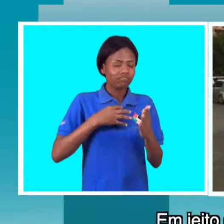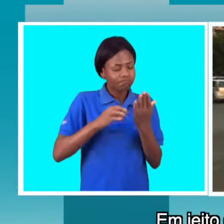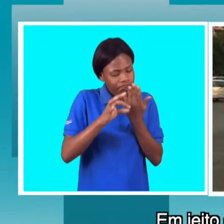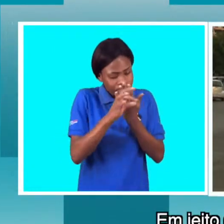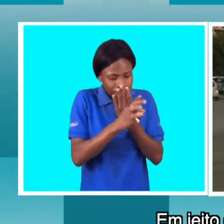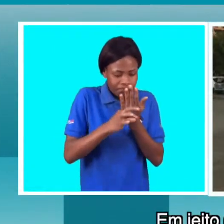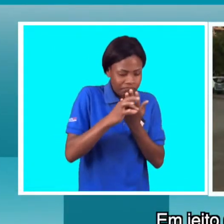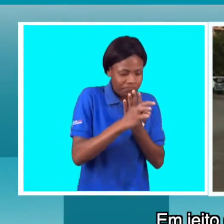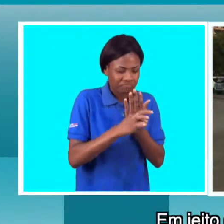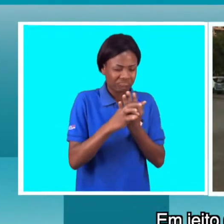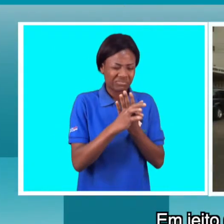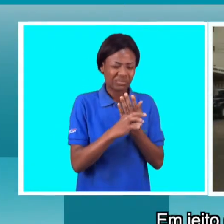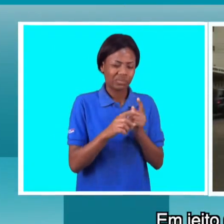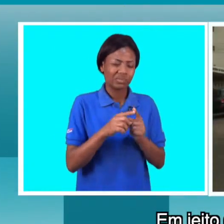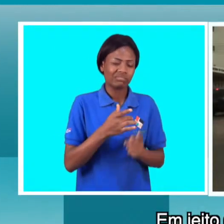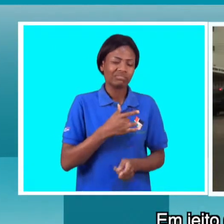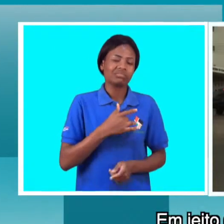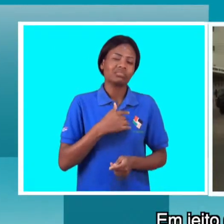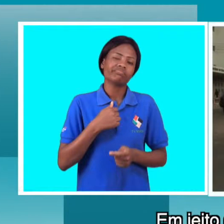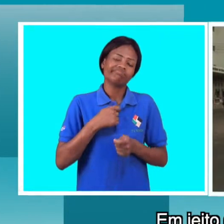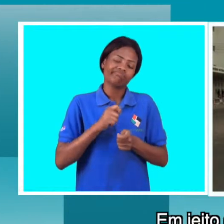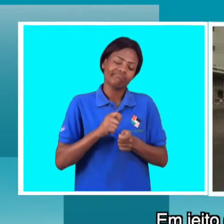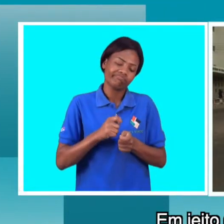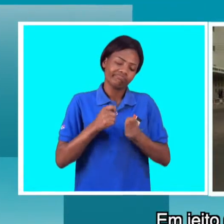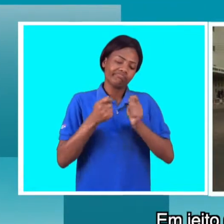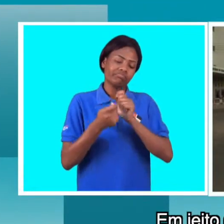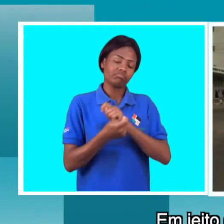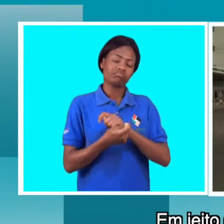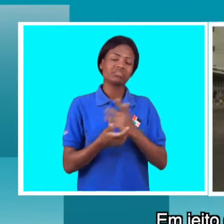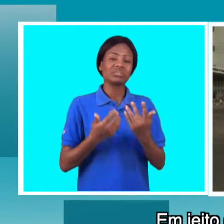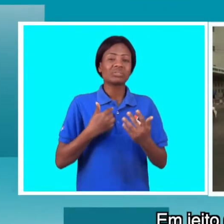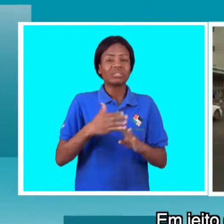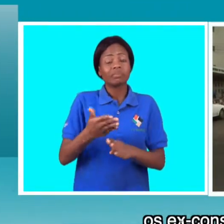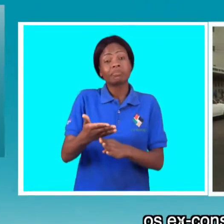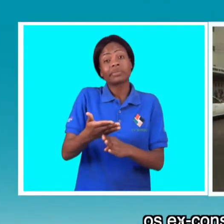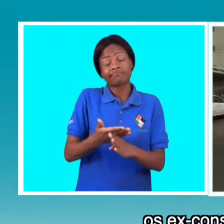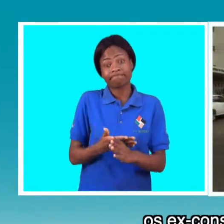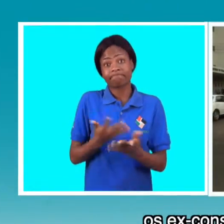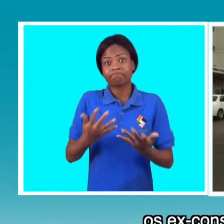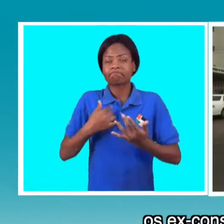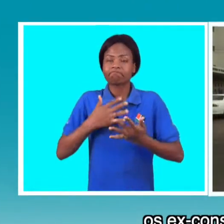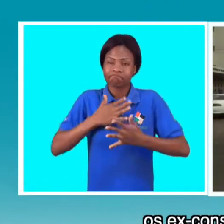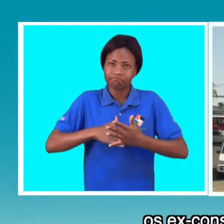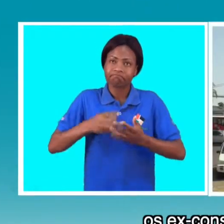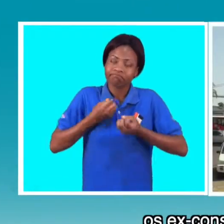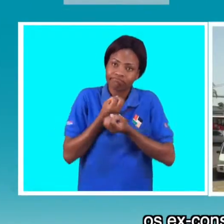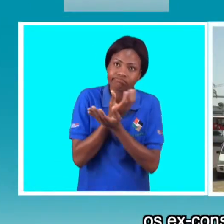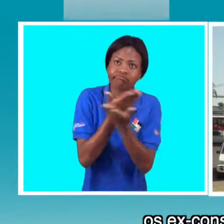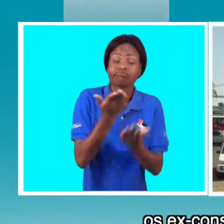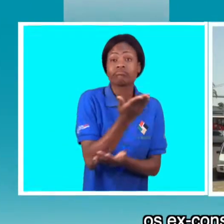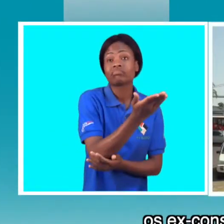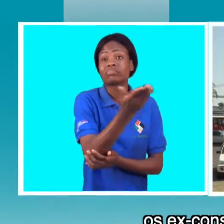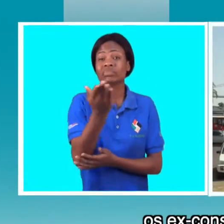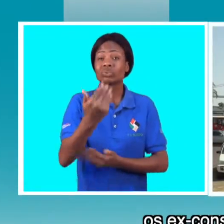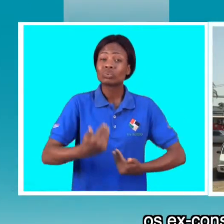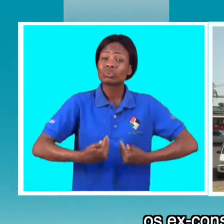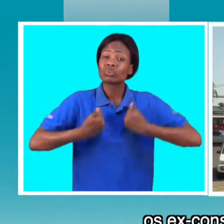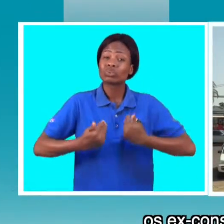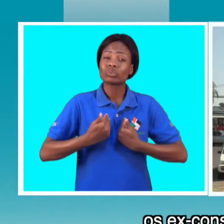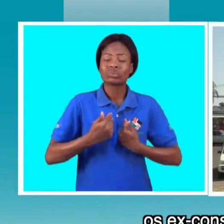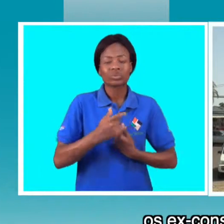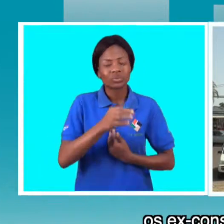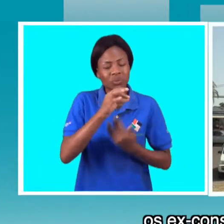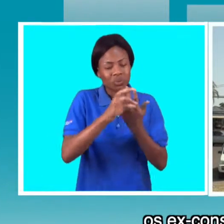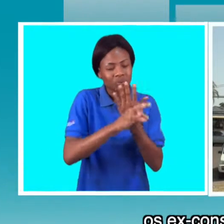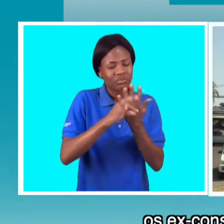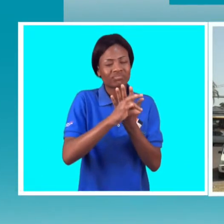Em jeito de arrependimento e fazendo uso da experiência, os ex-consumidores de drogas deixam um